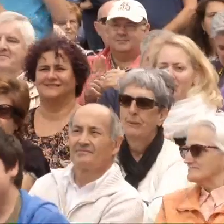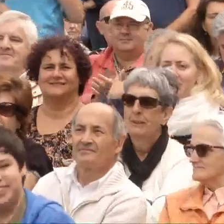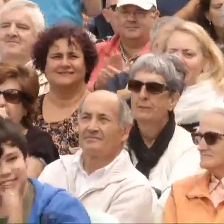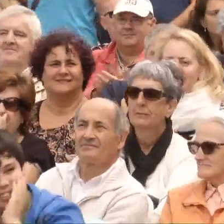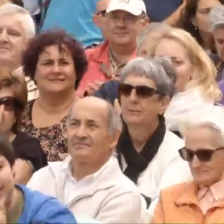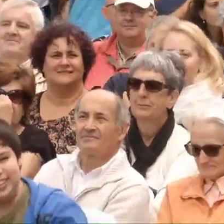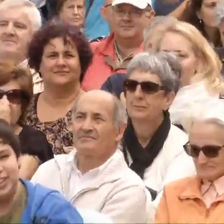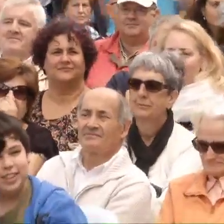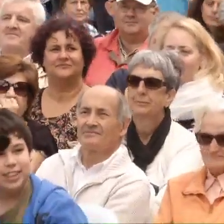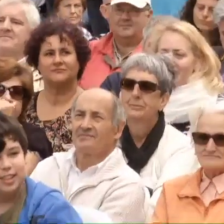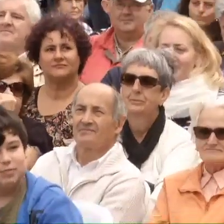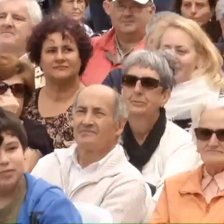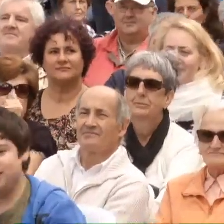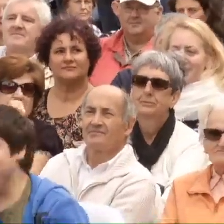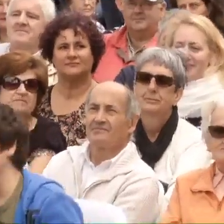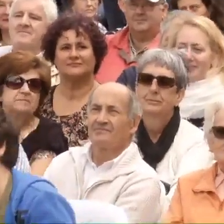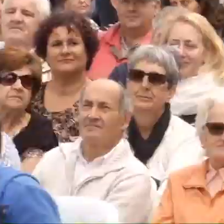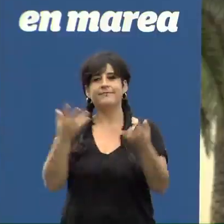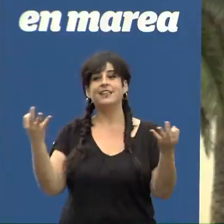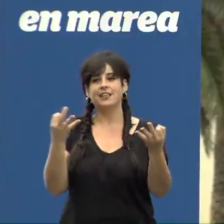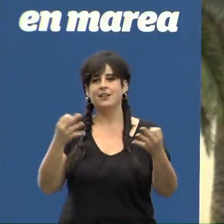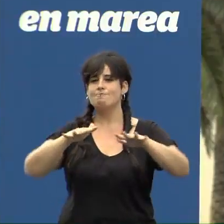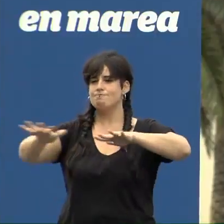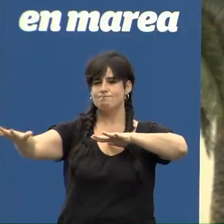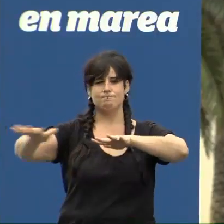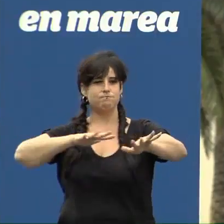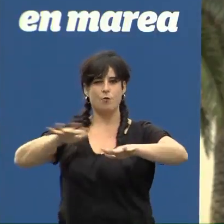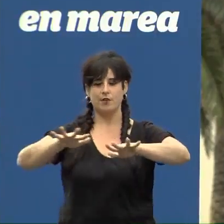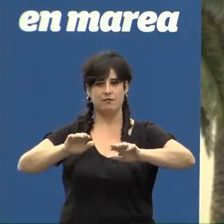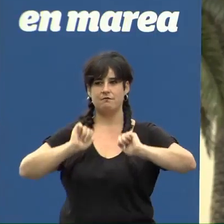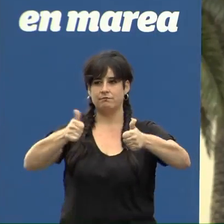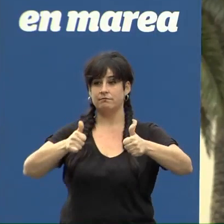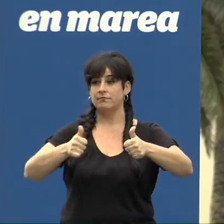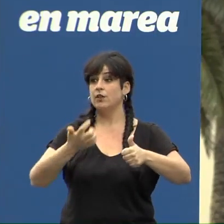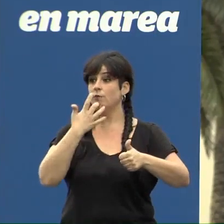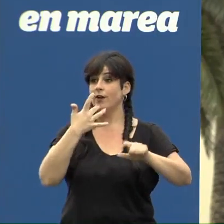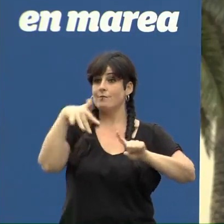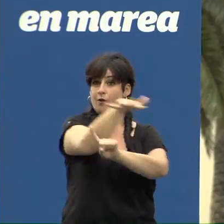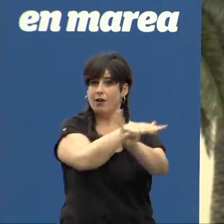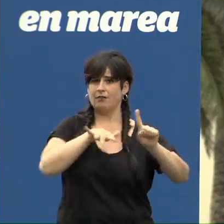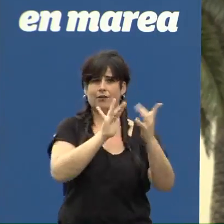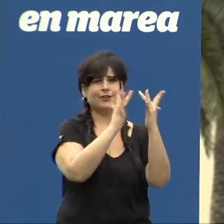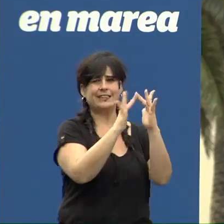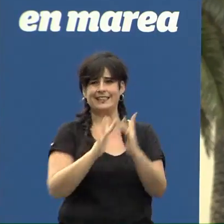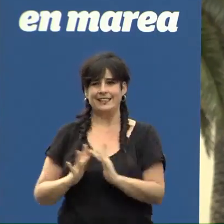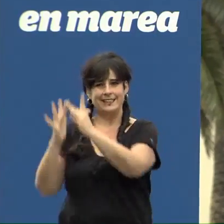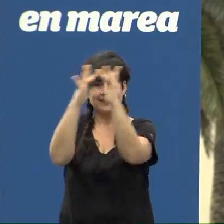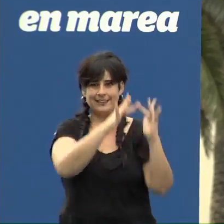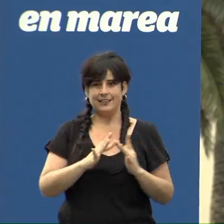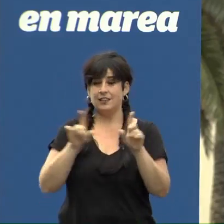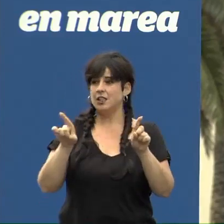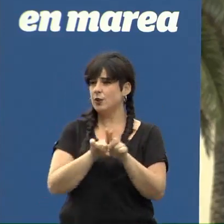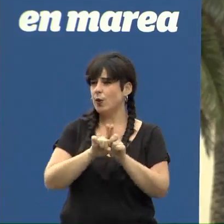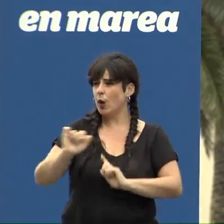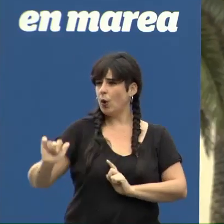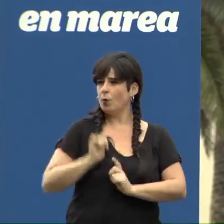Remato, convidándovos a todos e a todas a que nos mobilicemos, a que falemos no noso entorno, a que non deixemos pasar esta